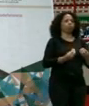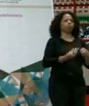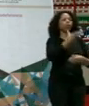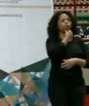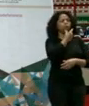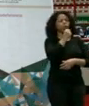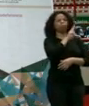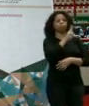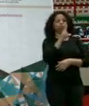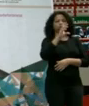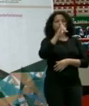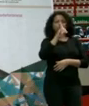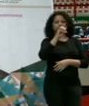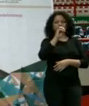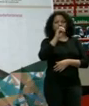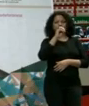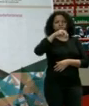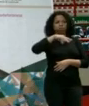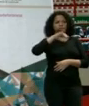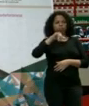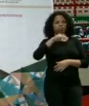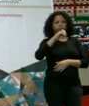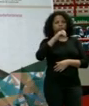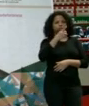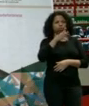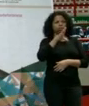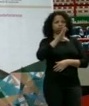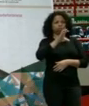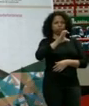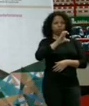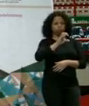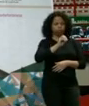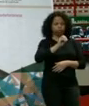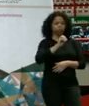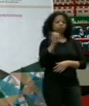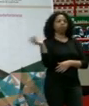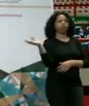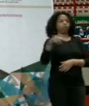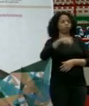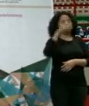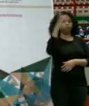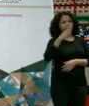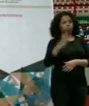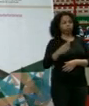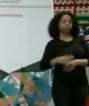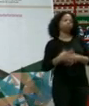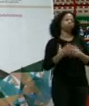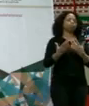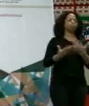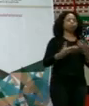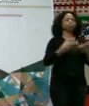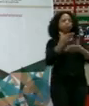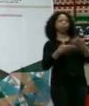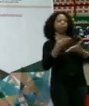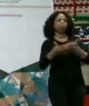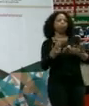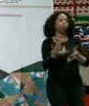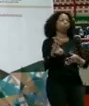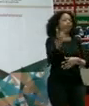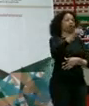Por quê? O seu reino vai ser invadido. As tropas napoleônicas vão invadir e vão dominar Portugal. E aqui no